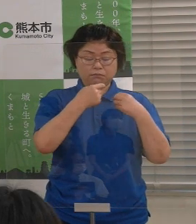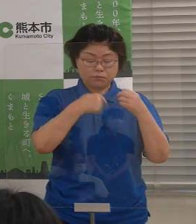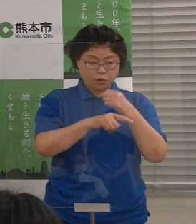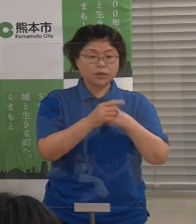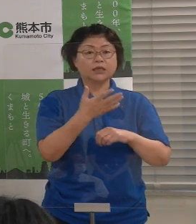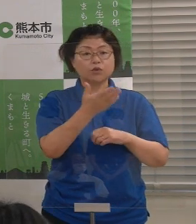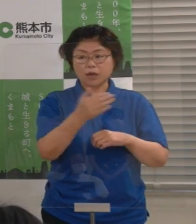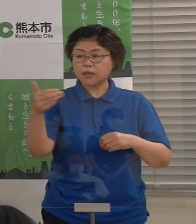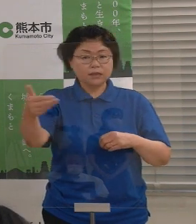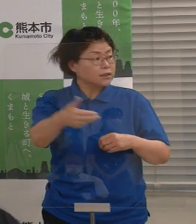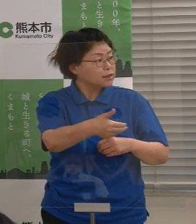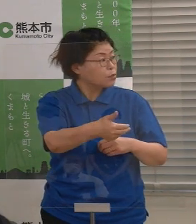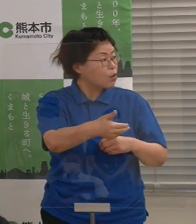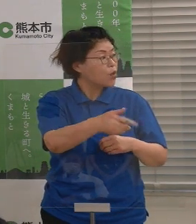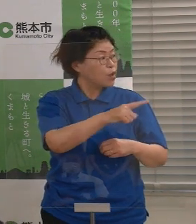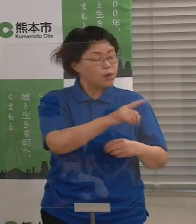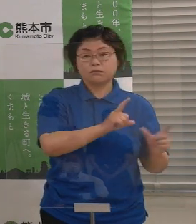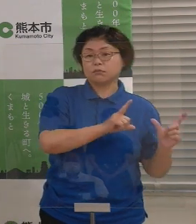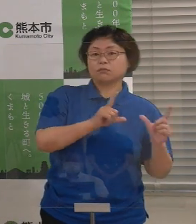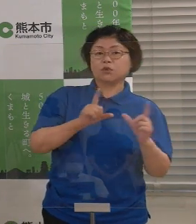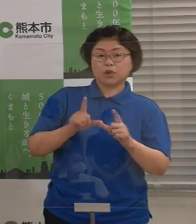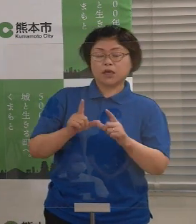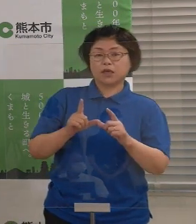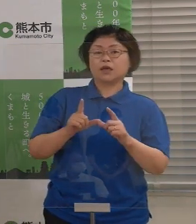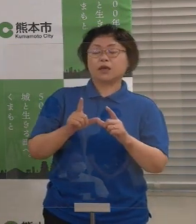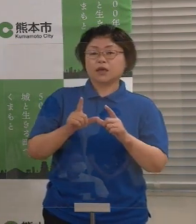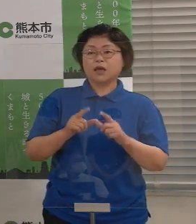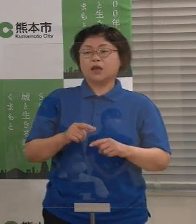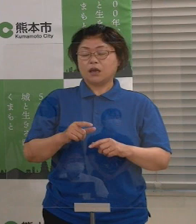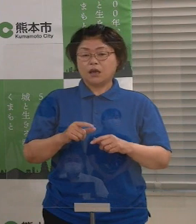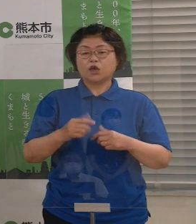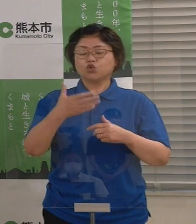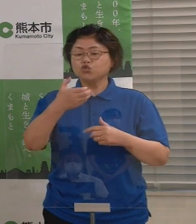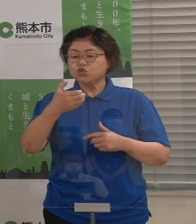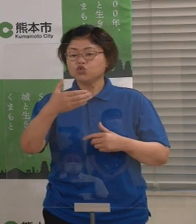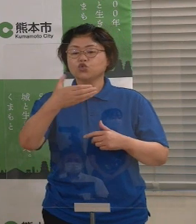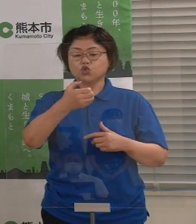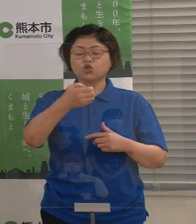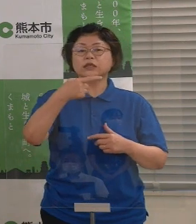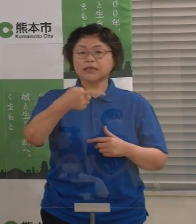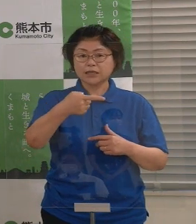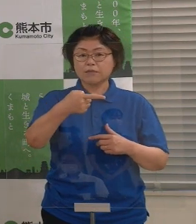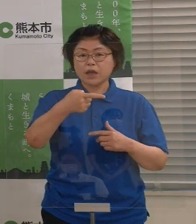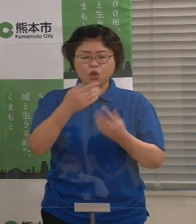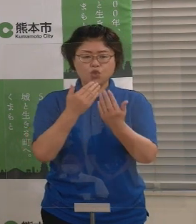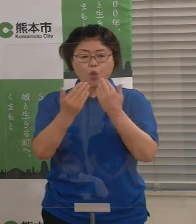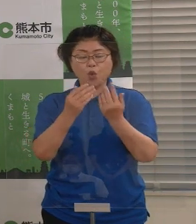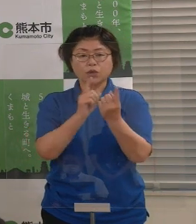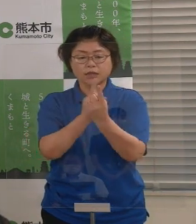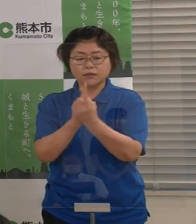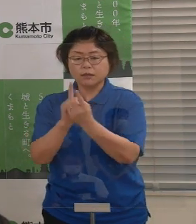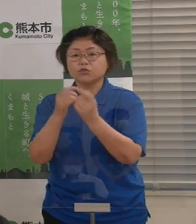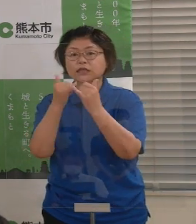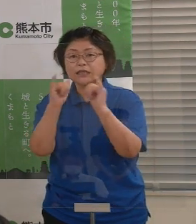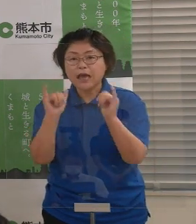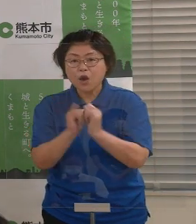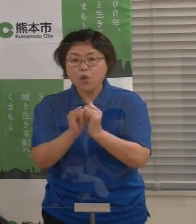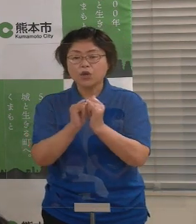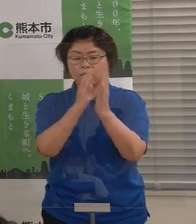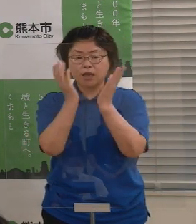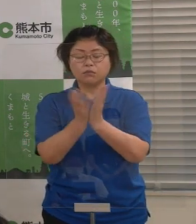染 いやいや、そうじゃないですよね。だから90例目91例目の濃厚接触者を12